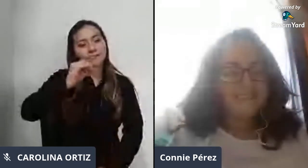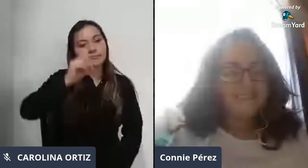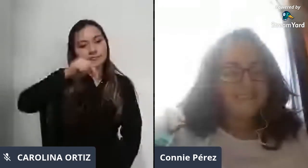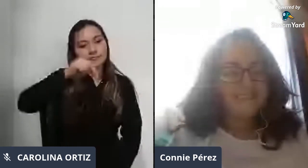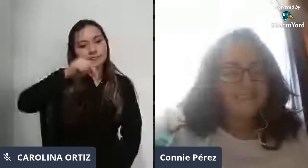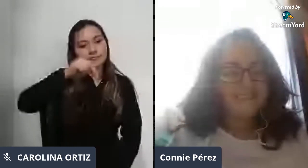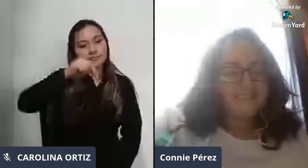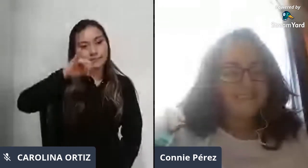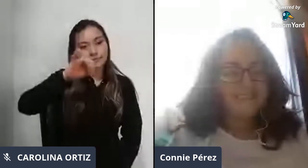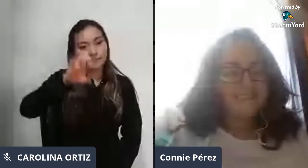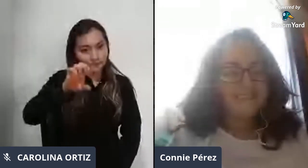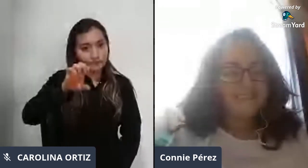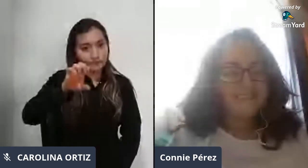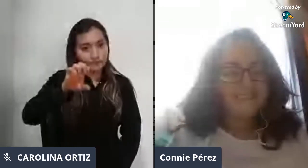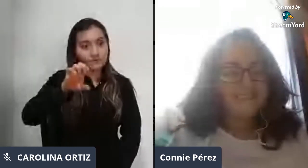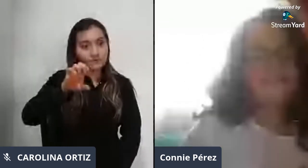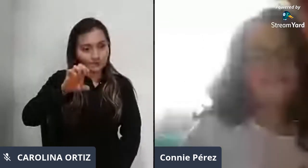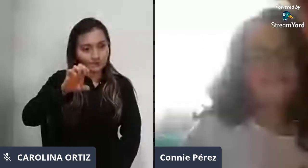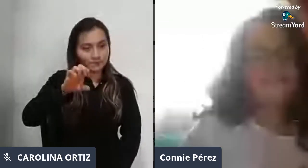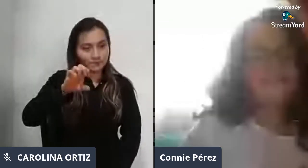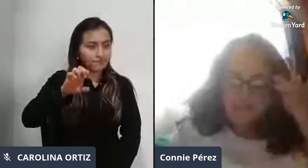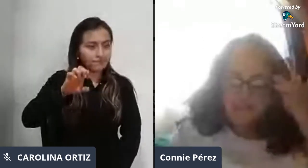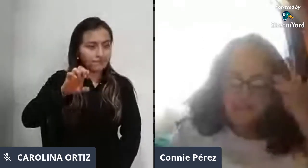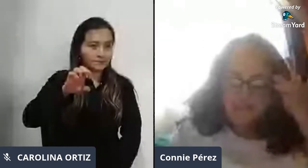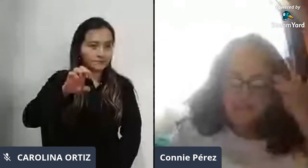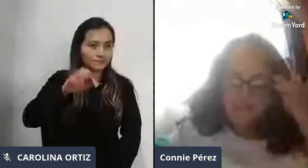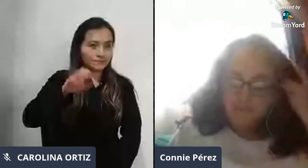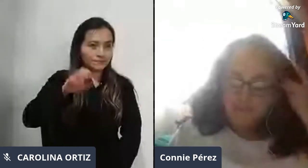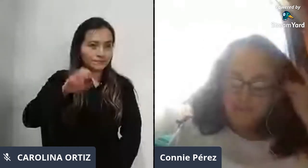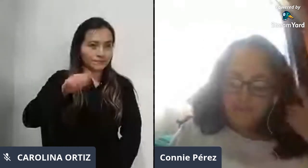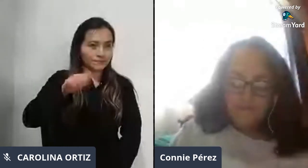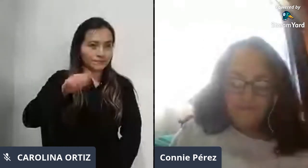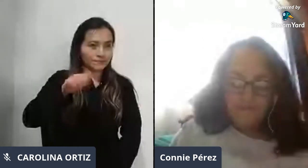Connie. ¿Sí? ¿Hasta ahí me escuchan? Bueno, ok.